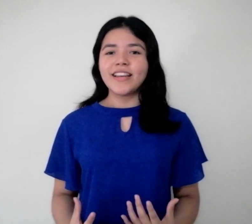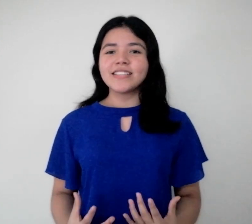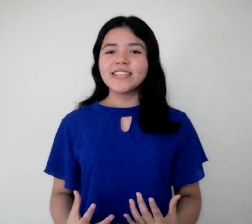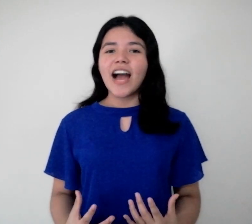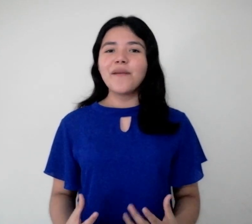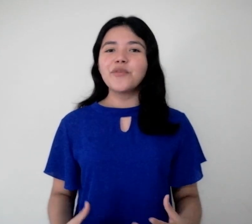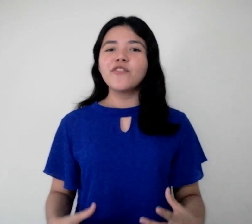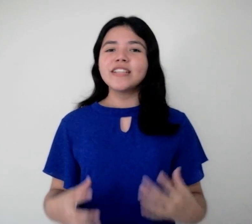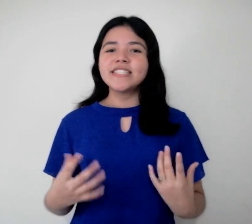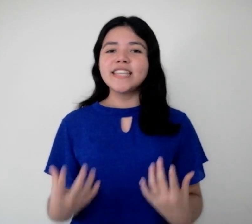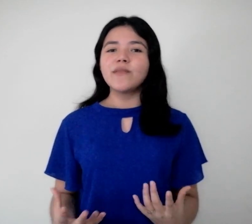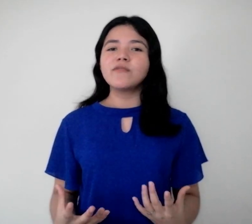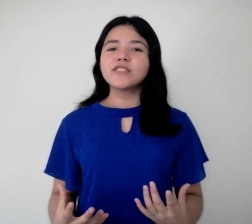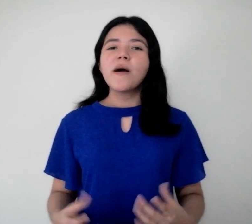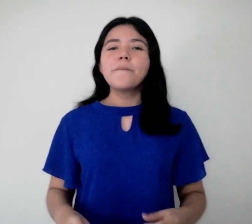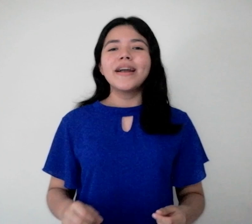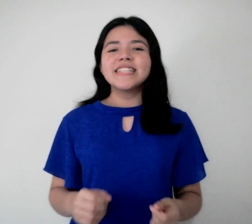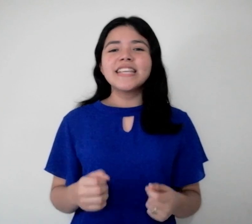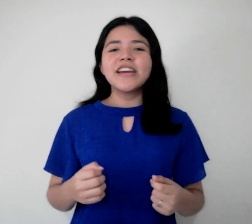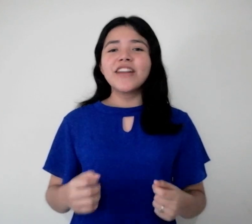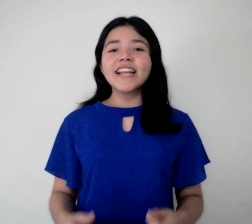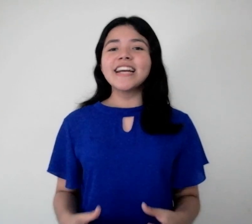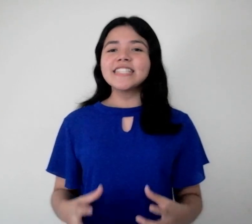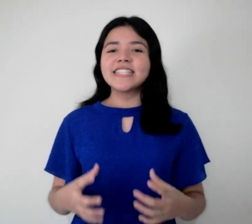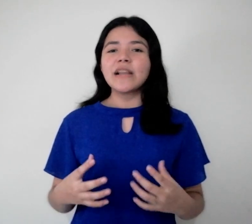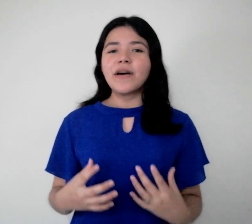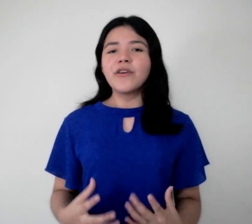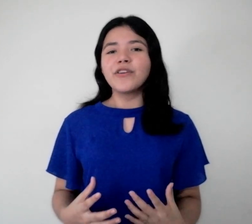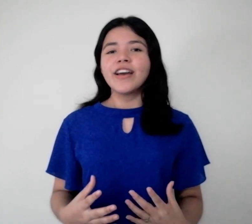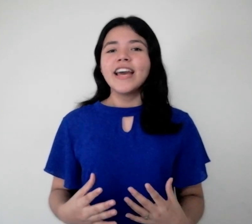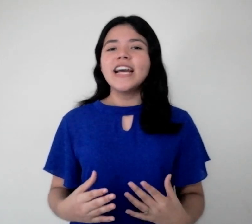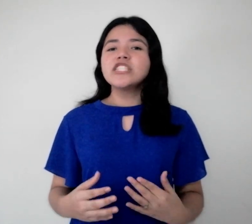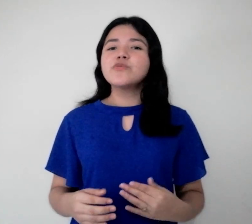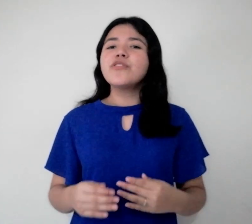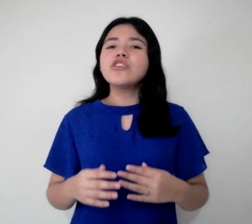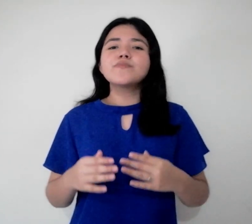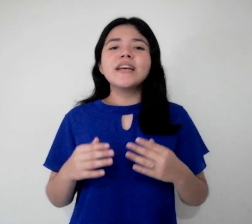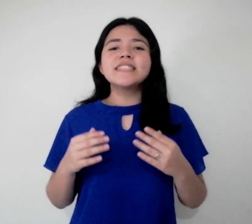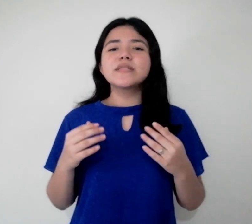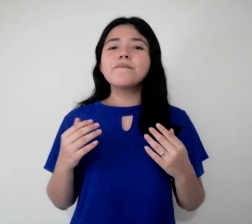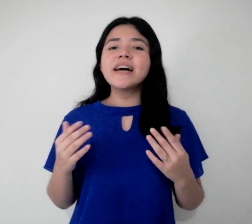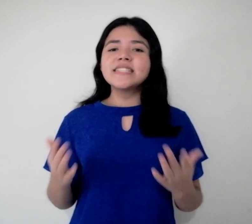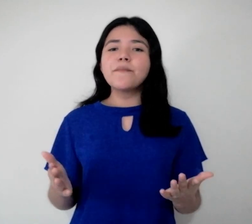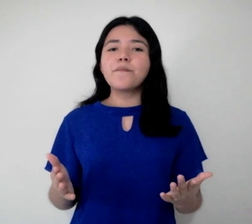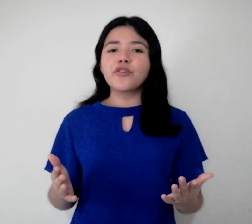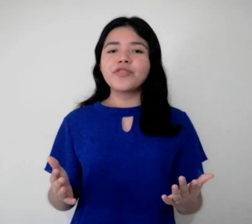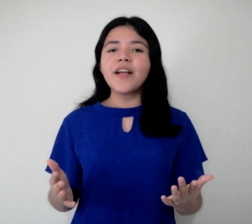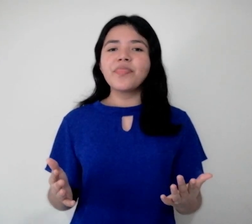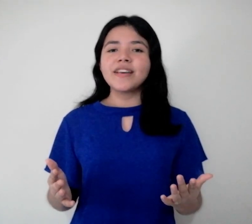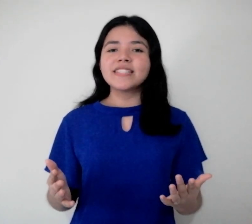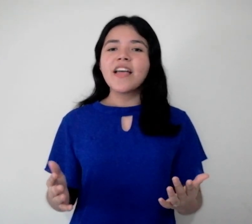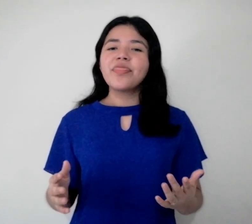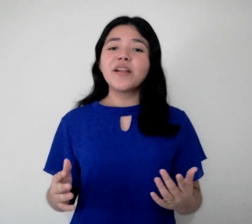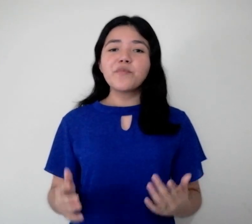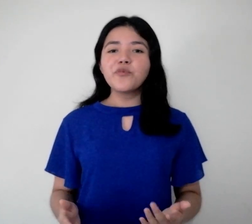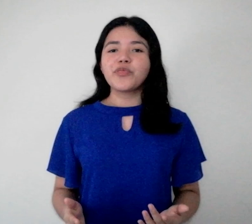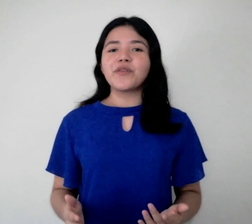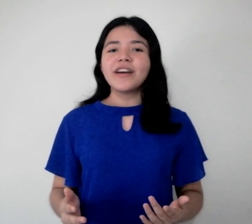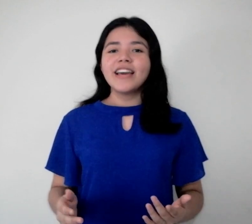patrias, aprovechemos para celebrar que El Salvador es uno de los países más importantes del mundo